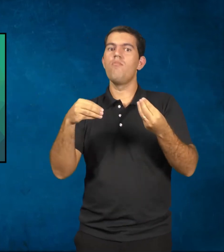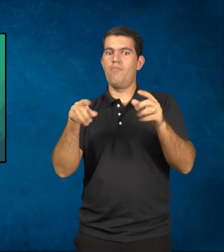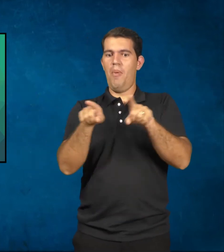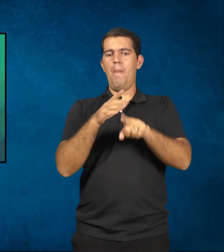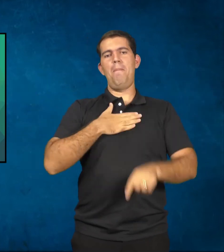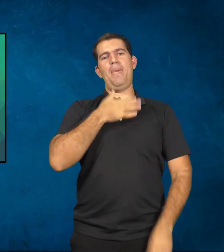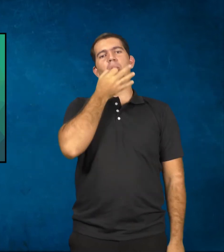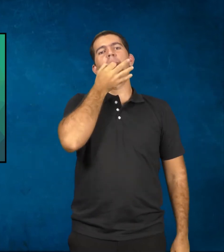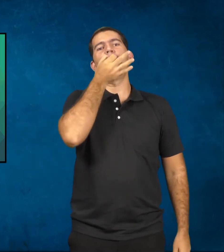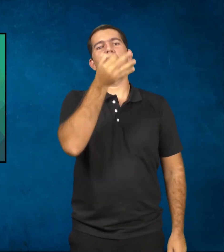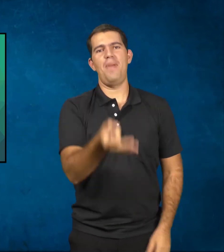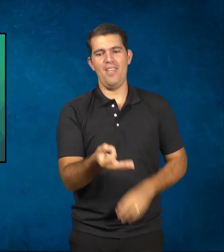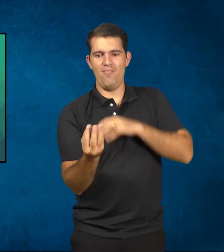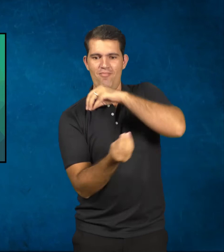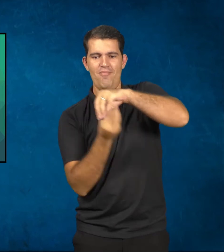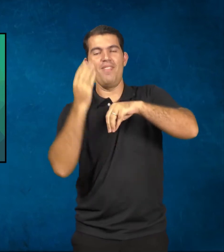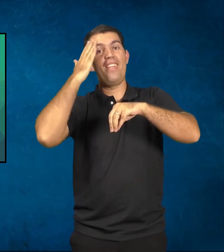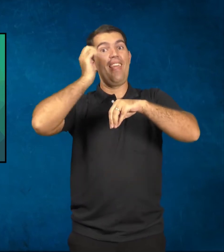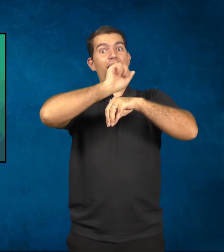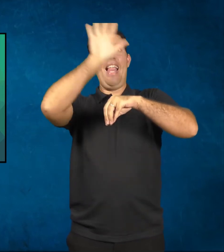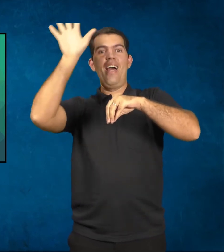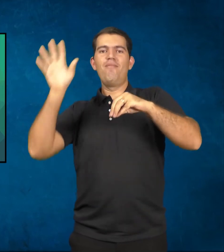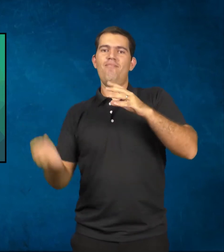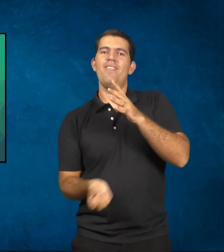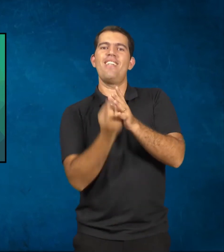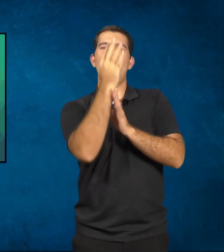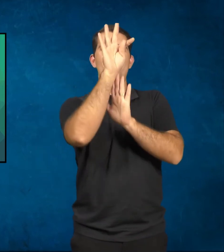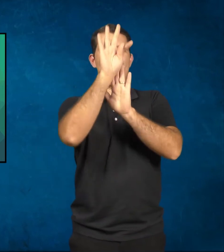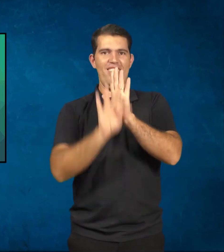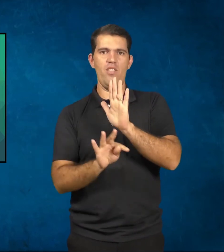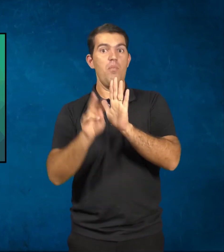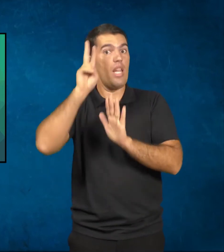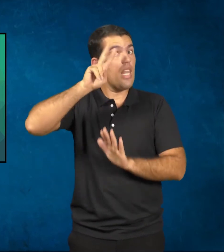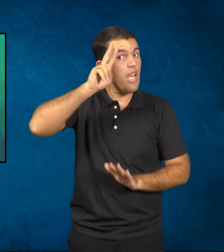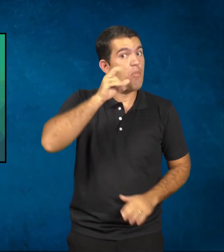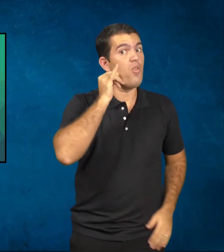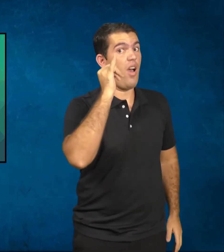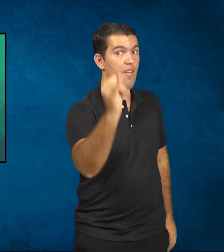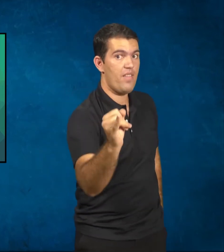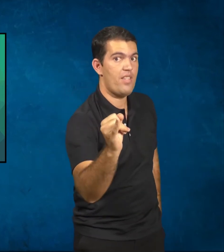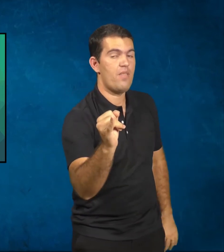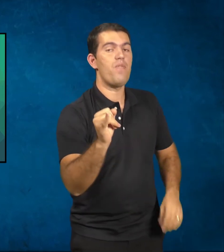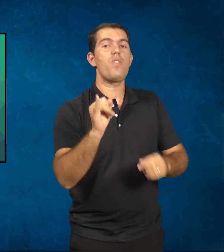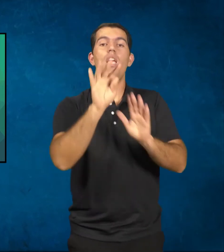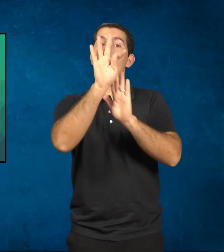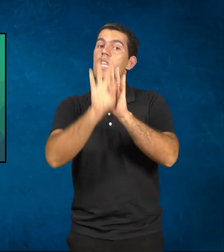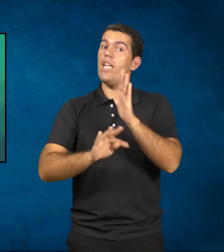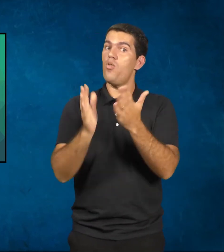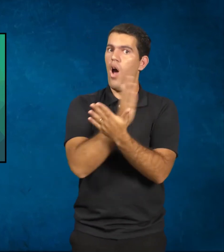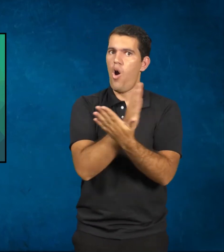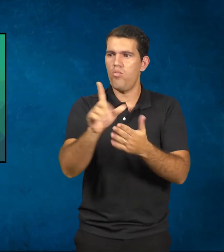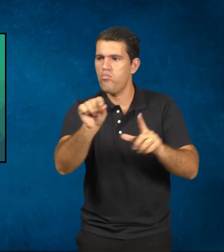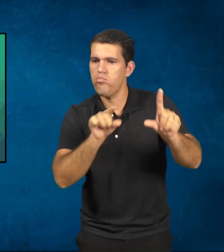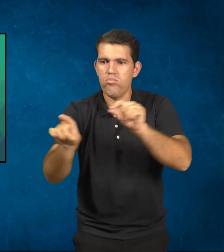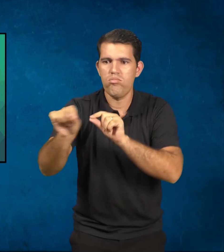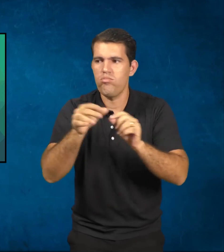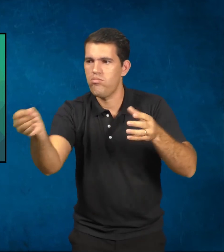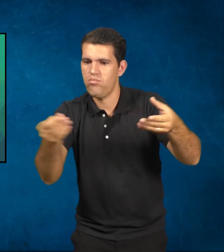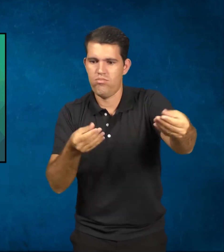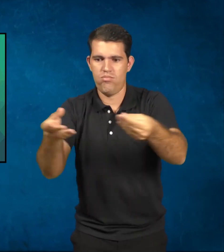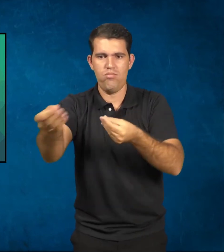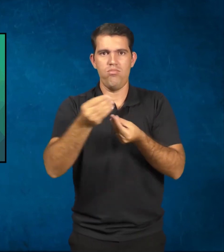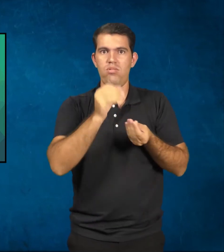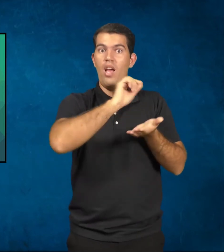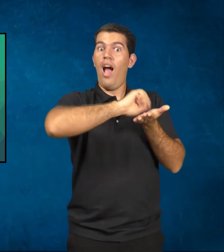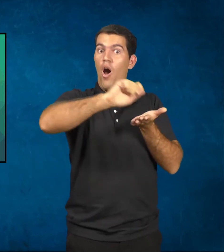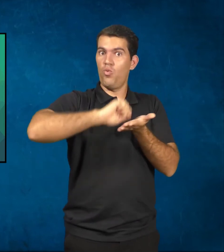a sua opinião, com o seu entendimento. Lembrando que alguns dos textos serão encaminhados para os autores